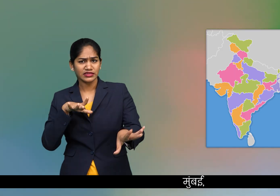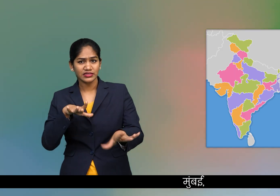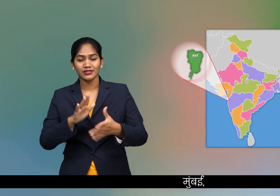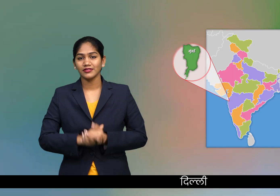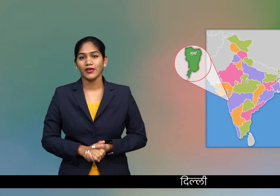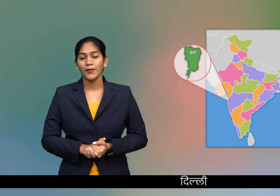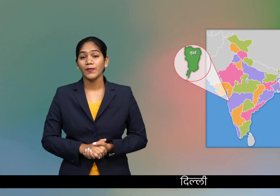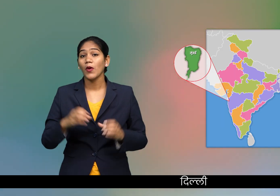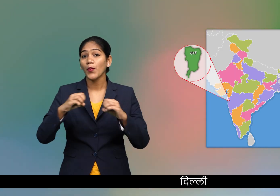दिल्ली